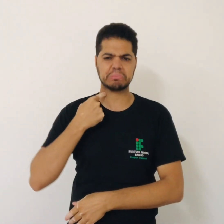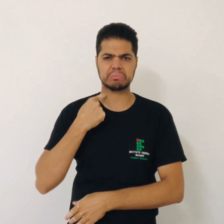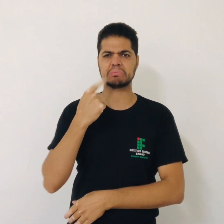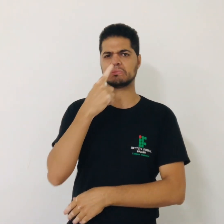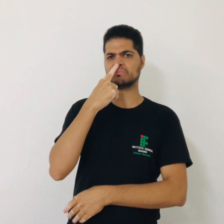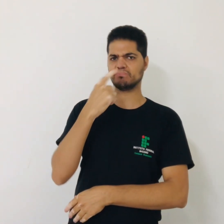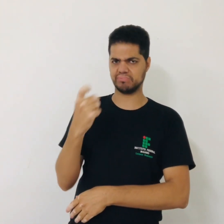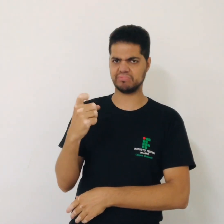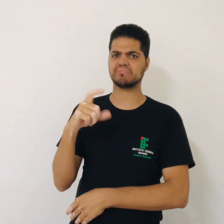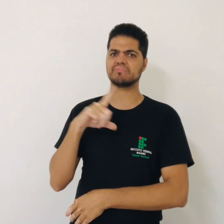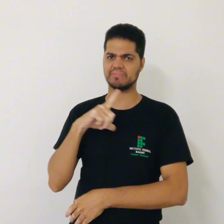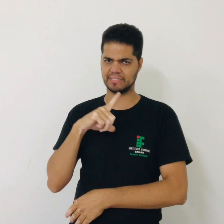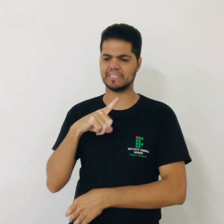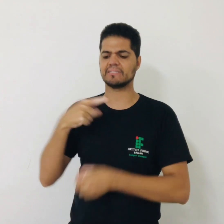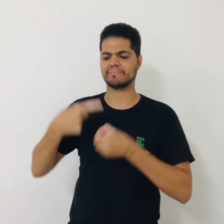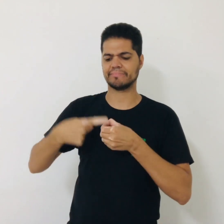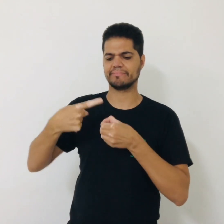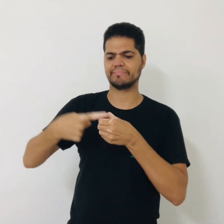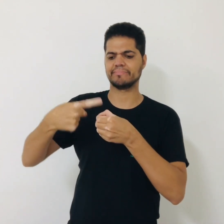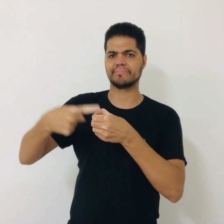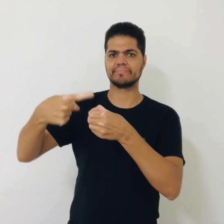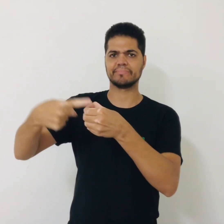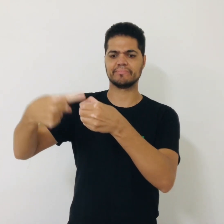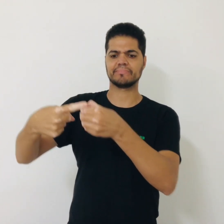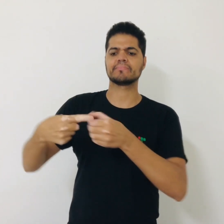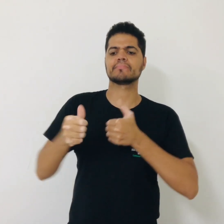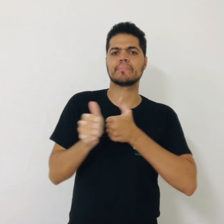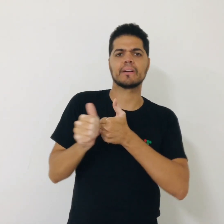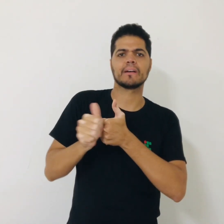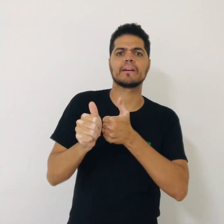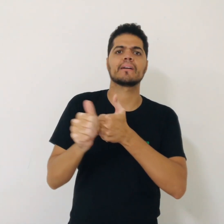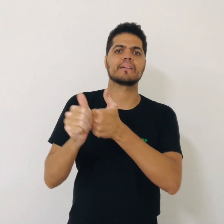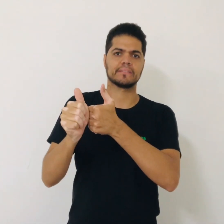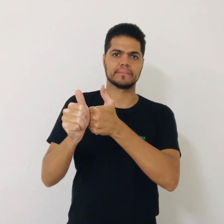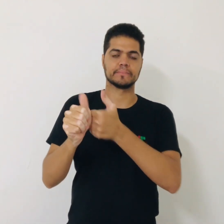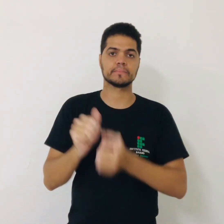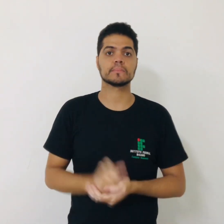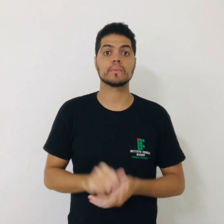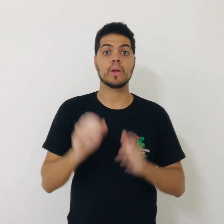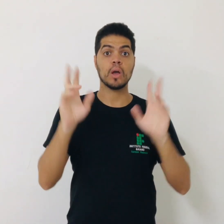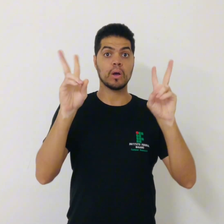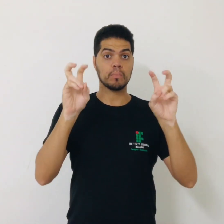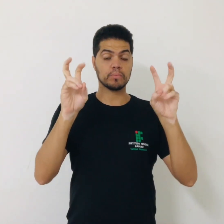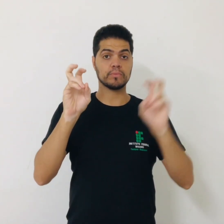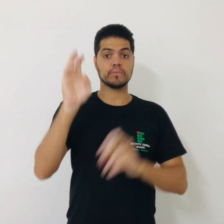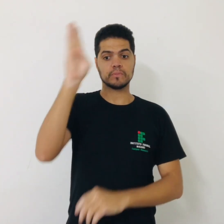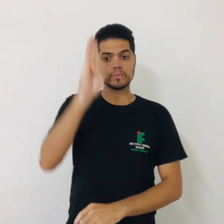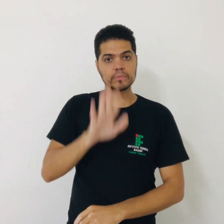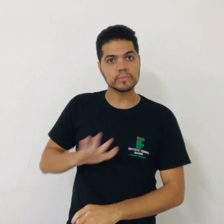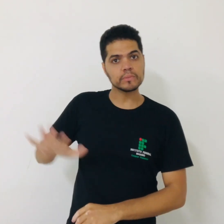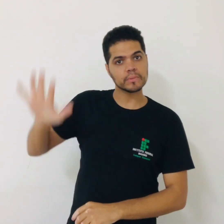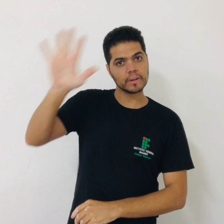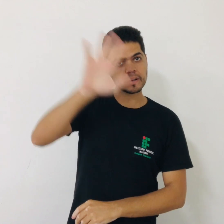Hidrografia do Brasil. Está aqui no Brasil a maior rede hidrográfica do mundo, com